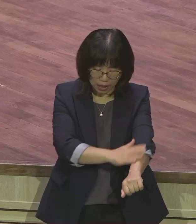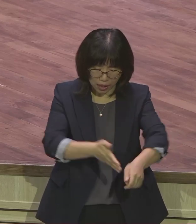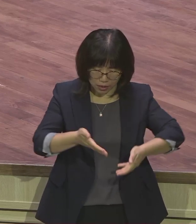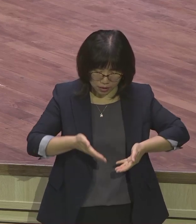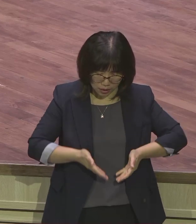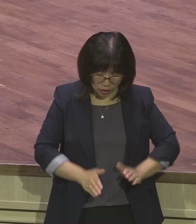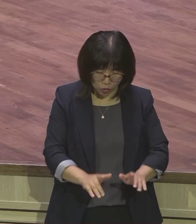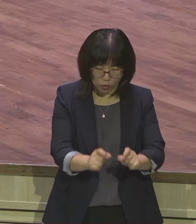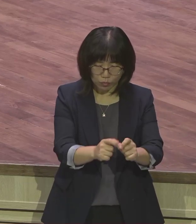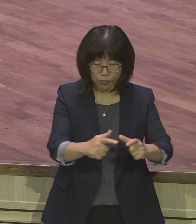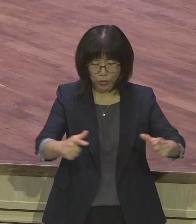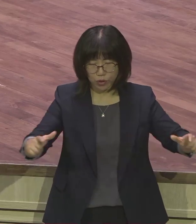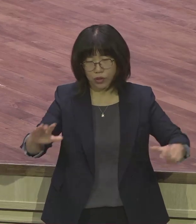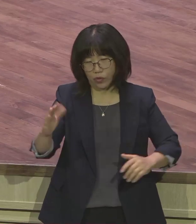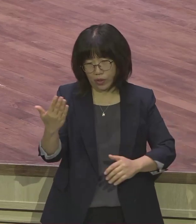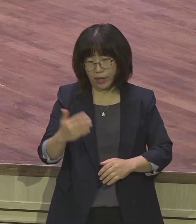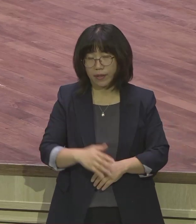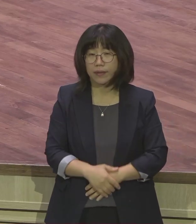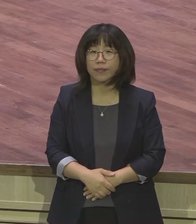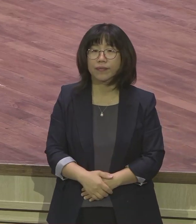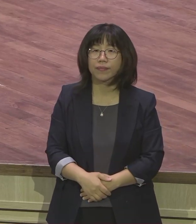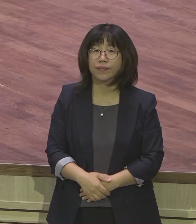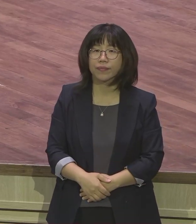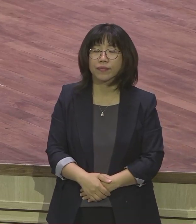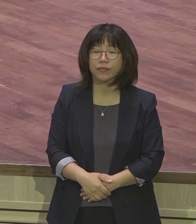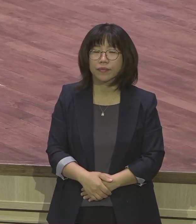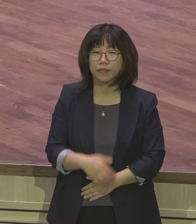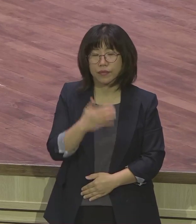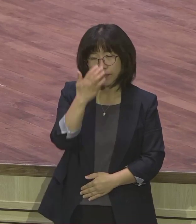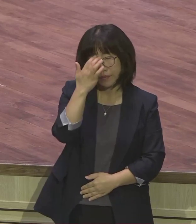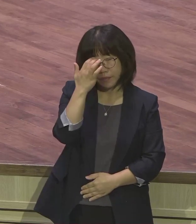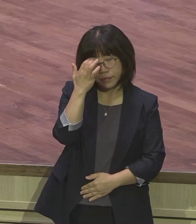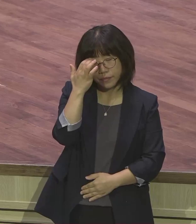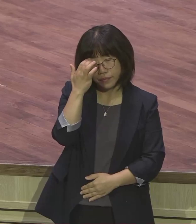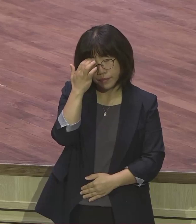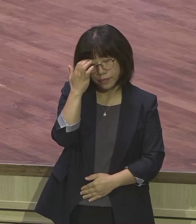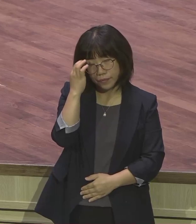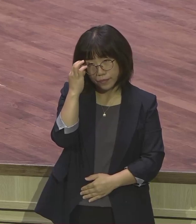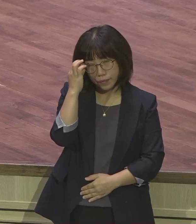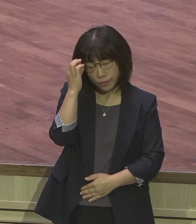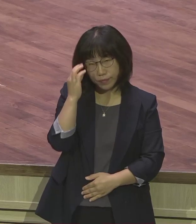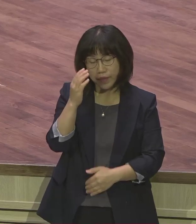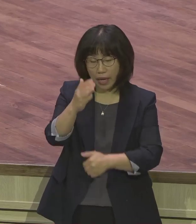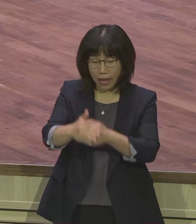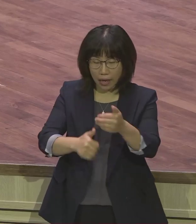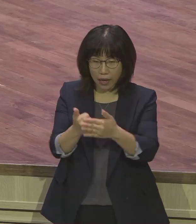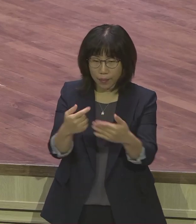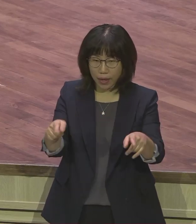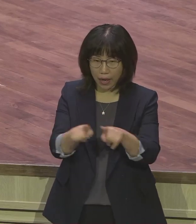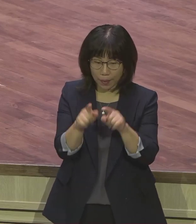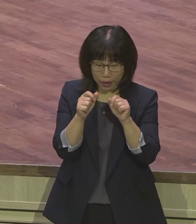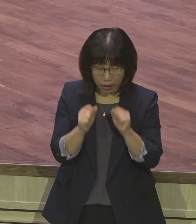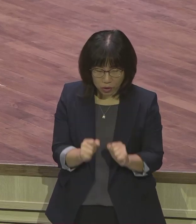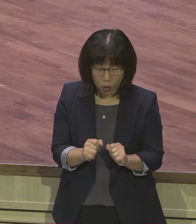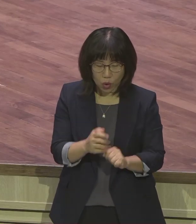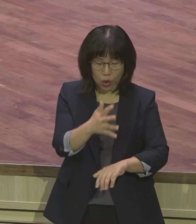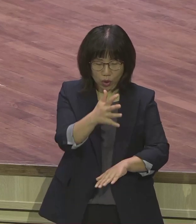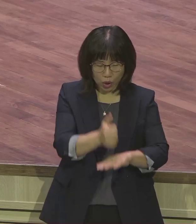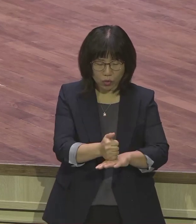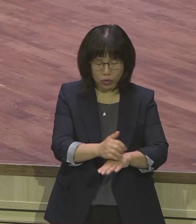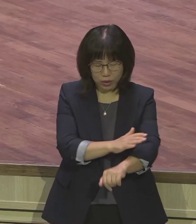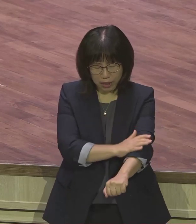번성하였더라 생육하고 번성했더라 그렇게 말해요 사실적으로 하나님의 역사심이 그들의 삶 속에 일어난 거예요